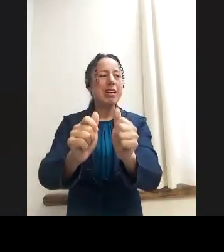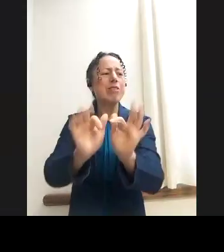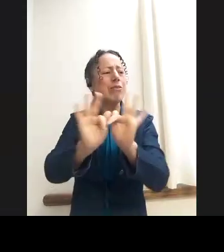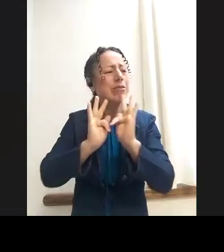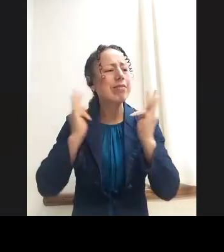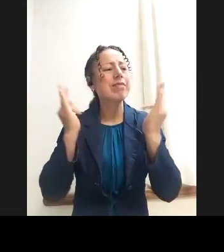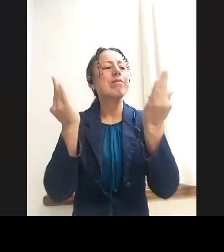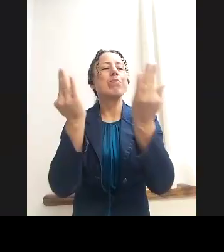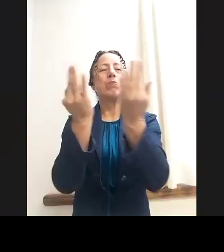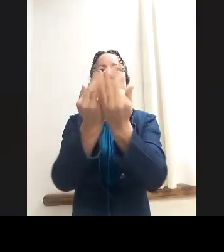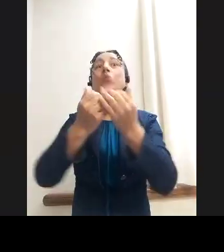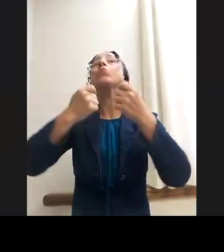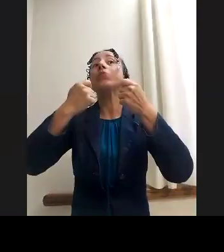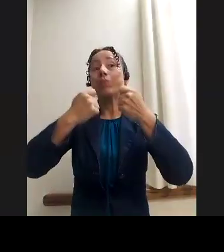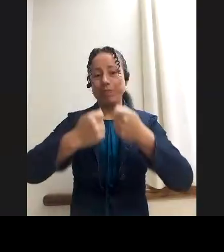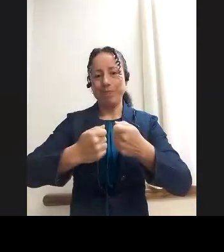poderão ser